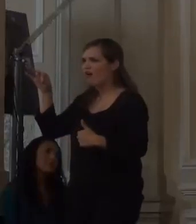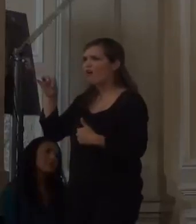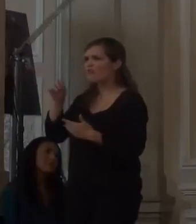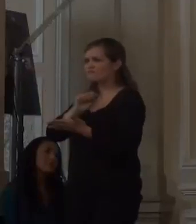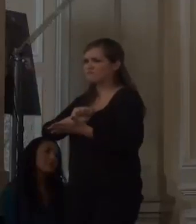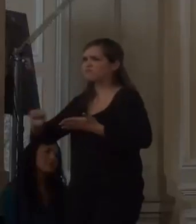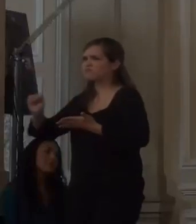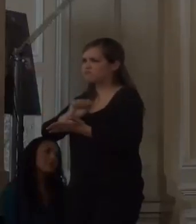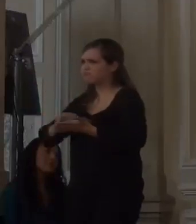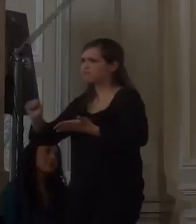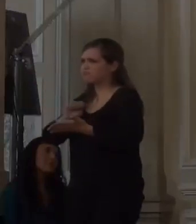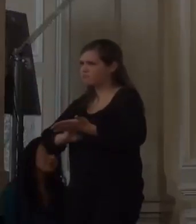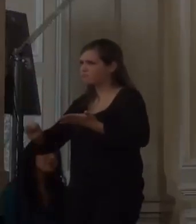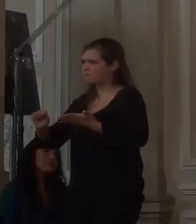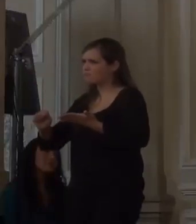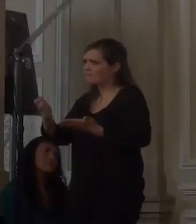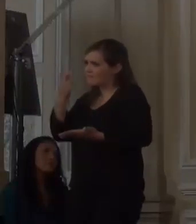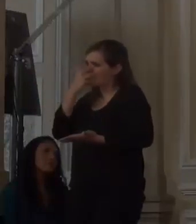siempre